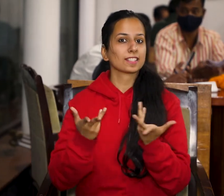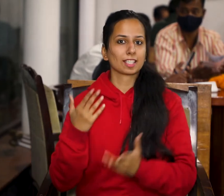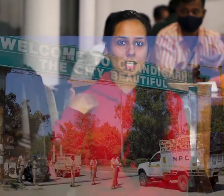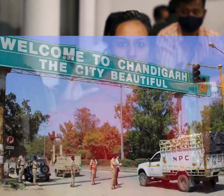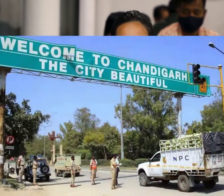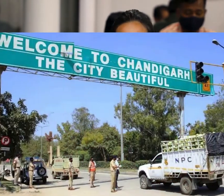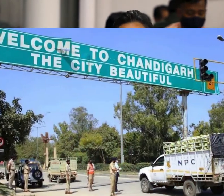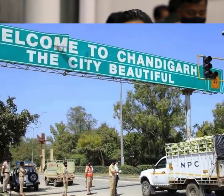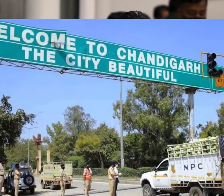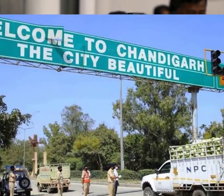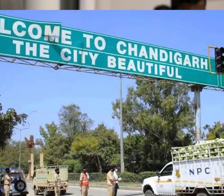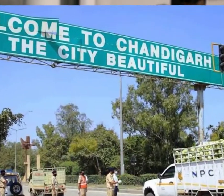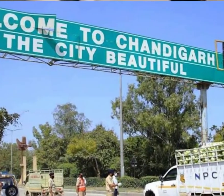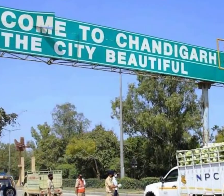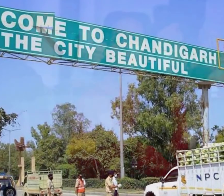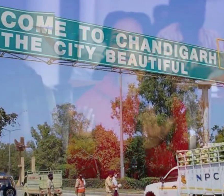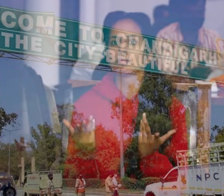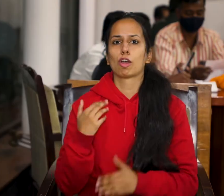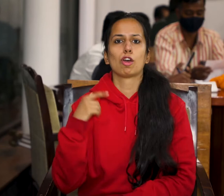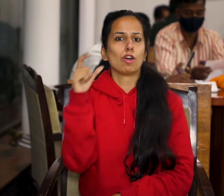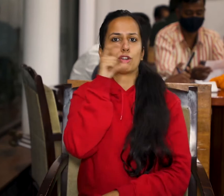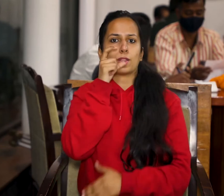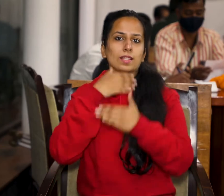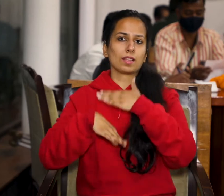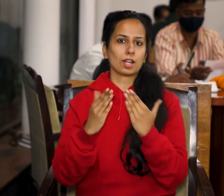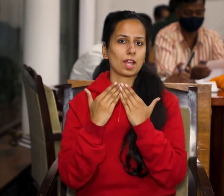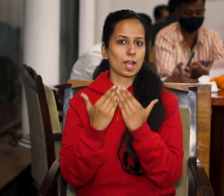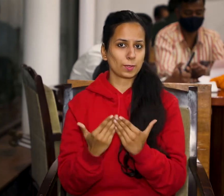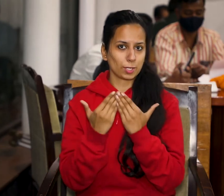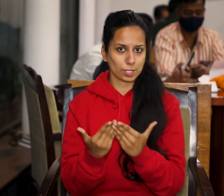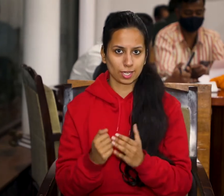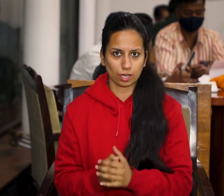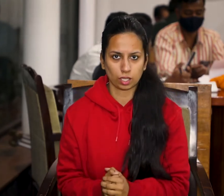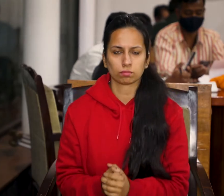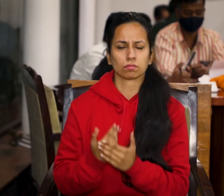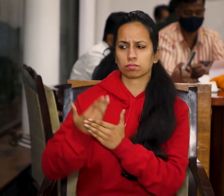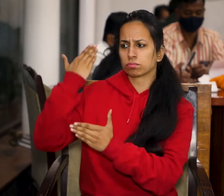मैं चंडीगढ़ की रहने वाली हूँ। मैं अभी कॉलेज में पढ़ रही हूँ।